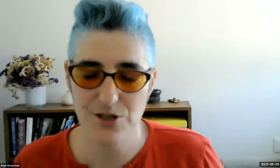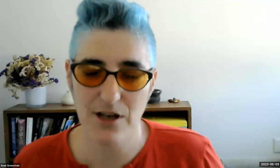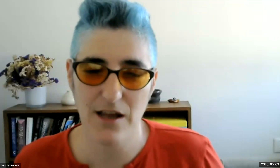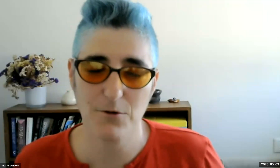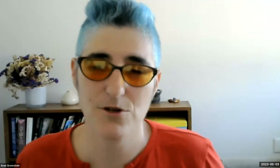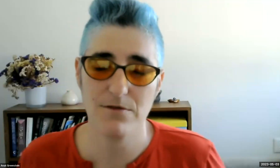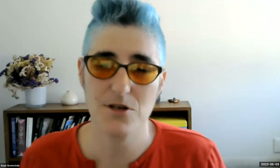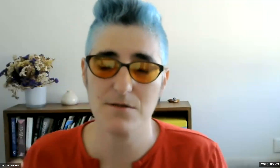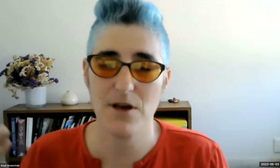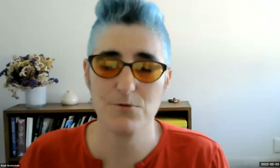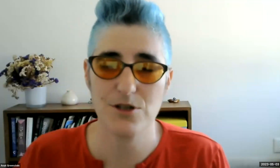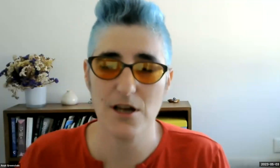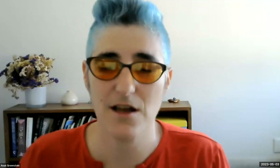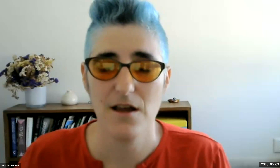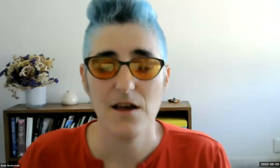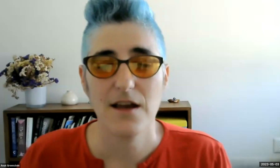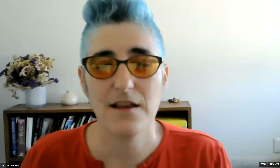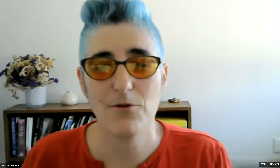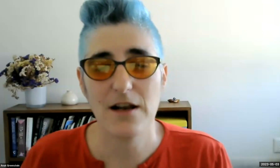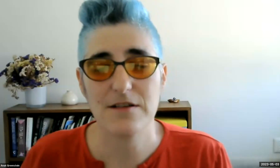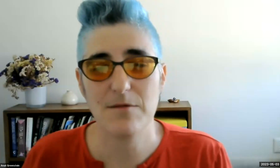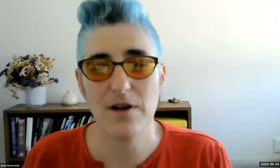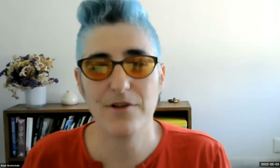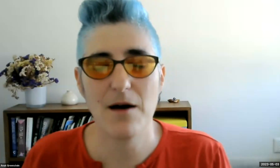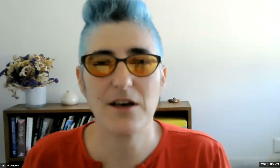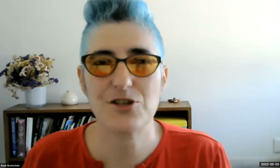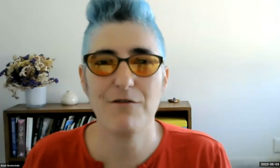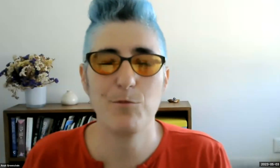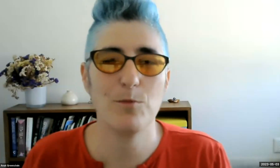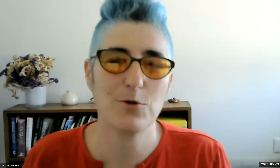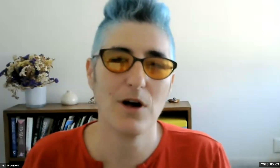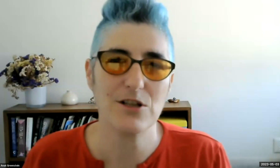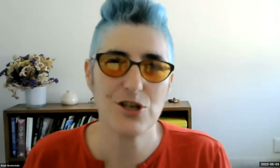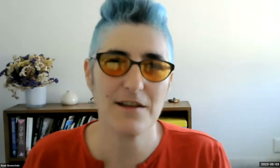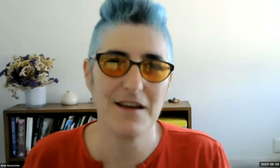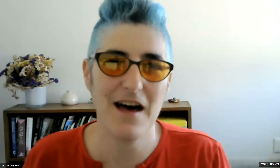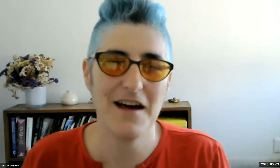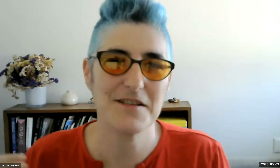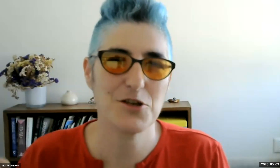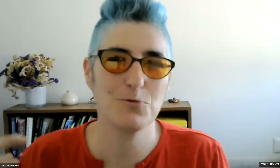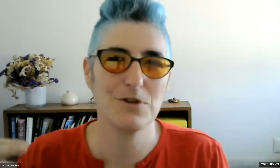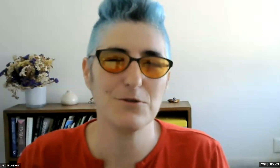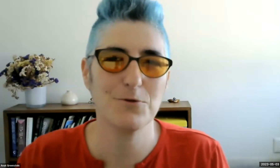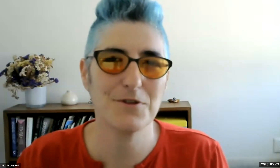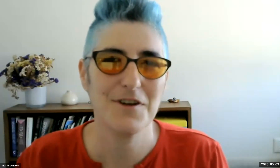השני, אני חושבת שזה משהו שכדאי אולי לשים לב גם עכשיו פה בתוך הצ'אט, היה איזשהו דיון